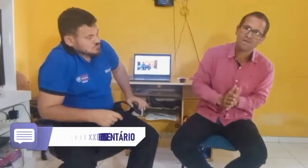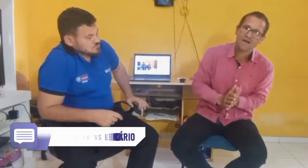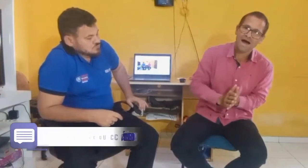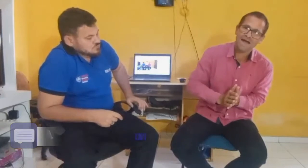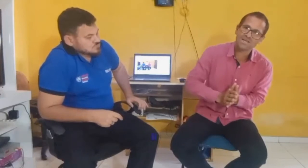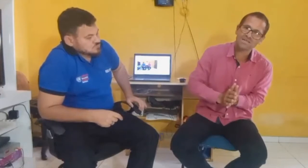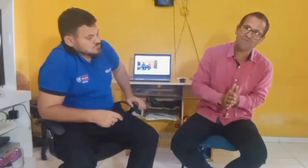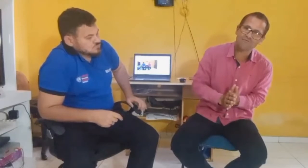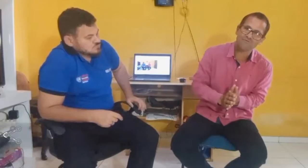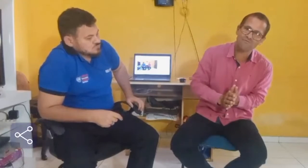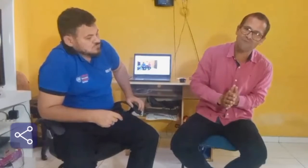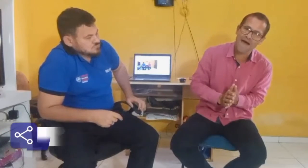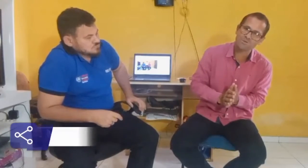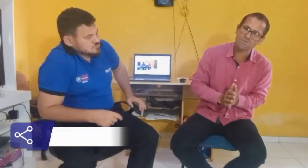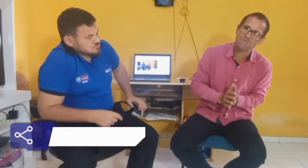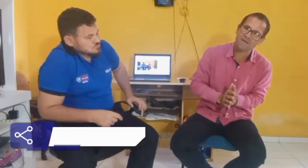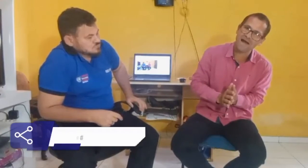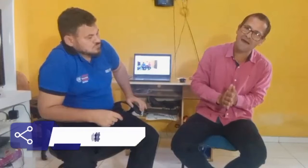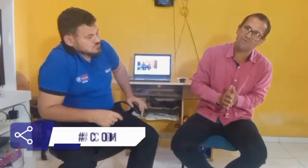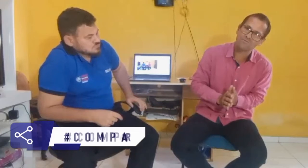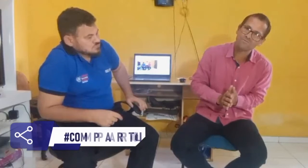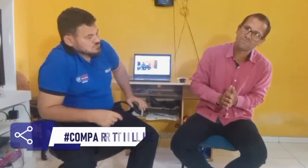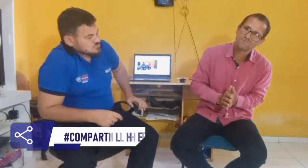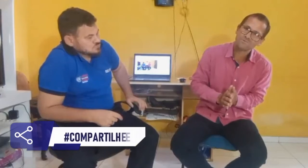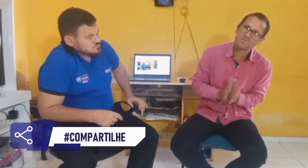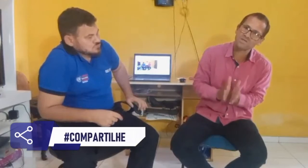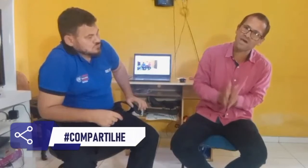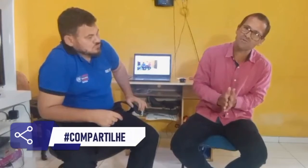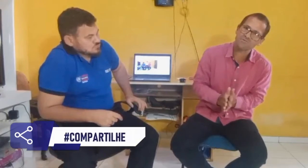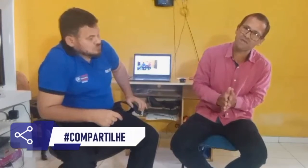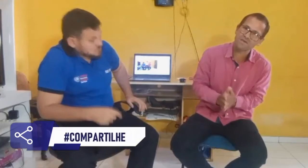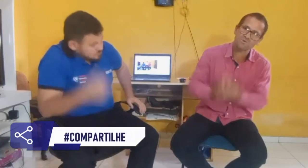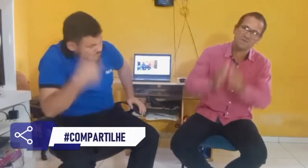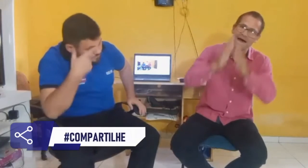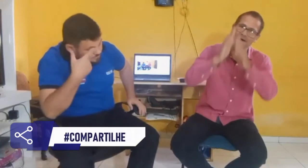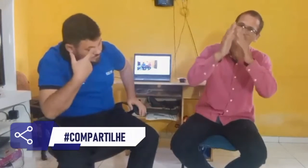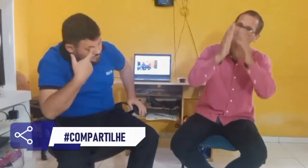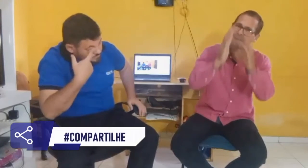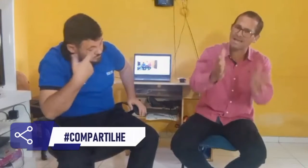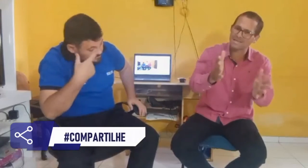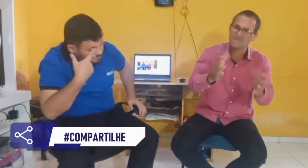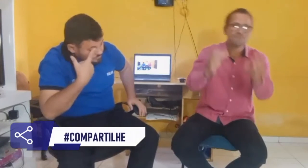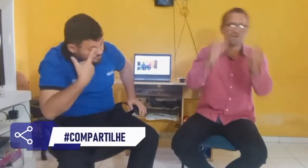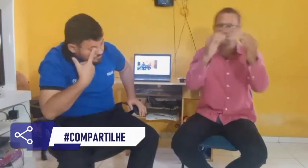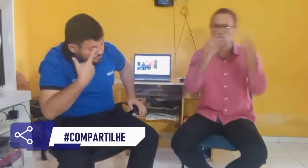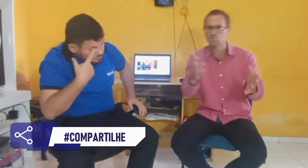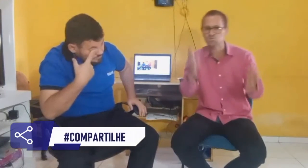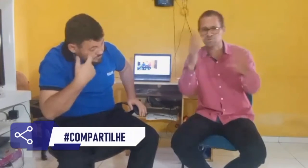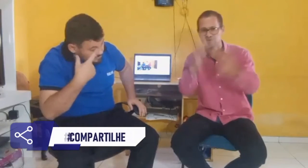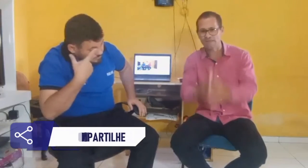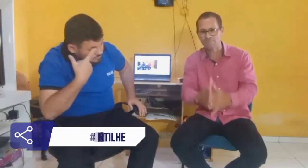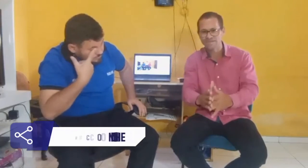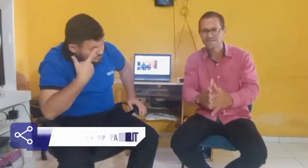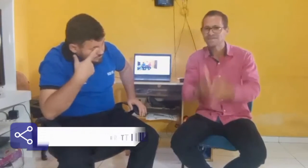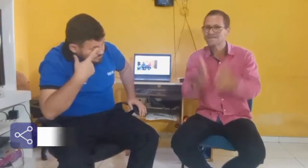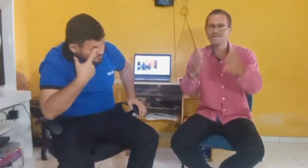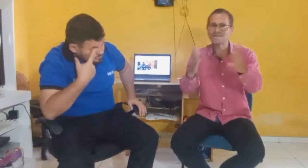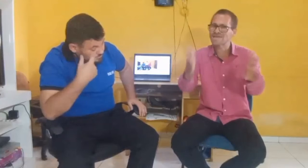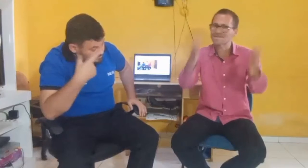a gente vai no supermercado, o certo é que usar máscara, porque nós não sabemos nem quem tá